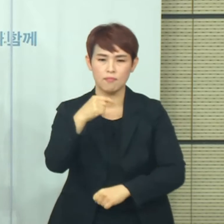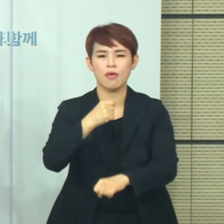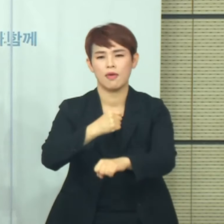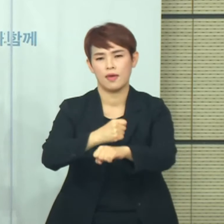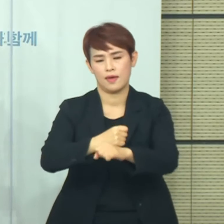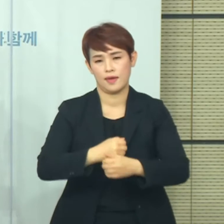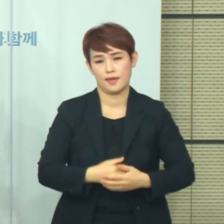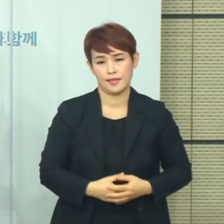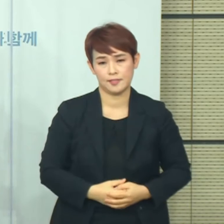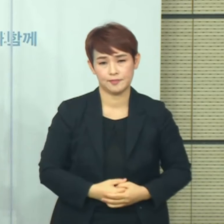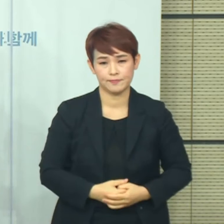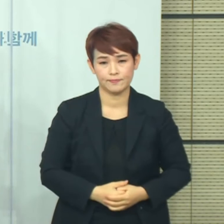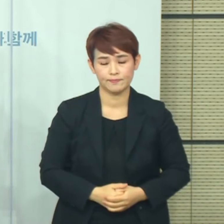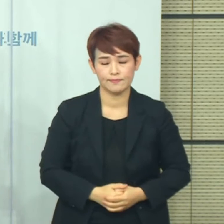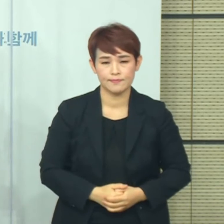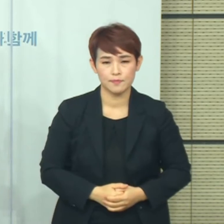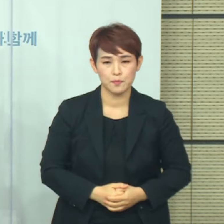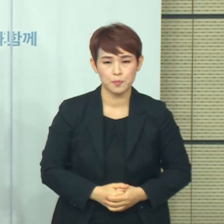방안으로 계획 중입니다.